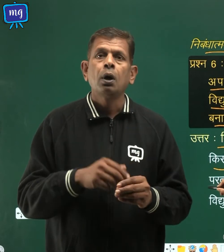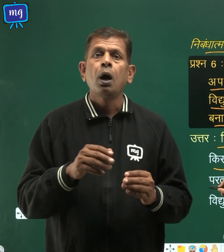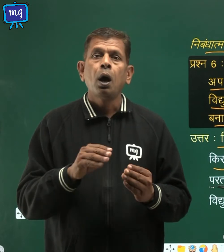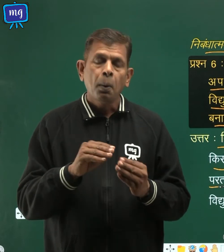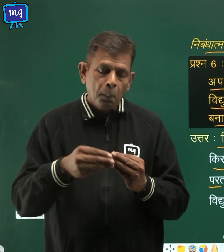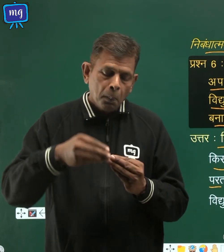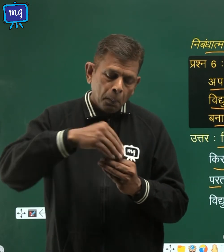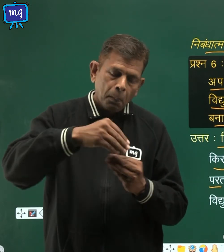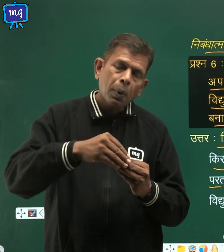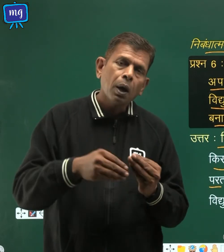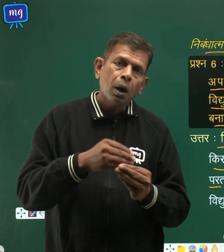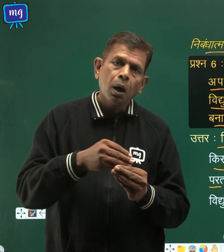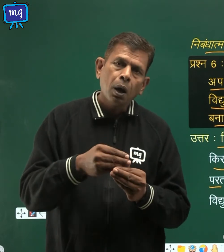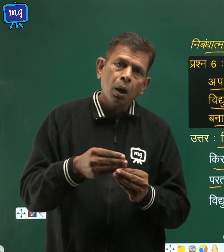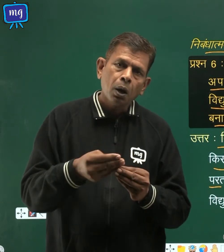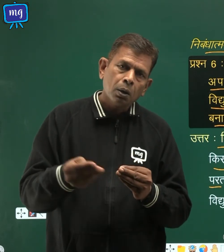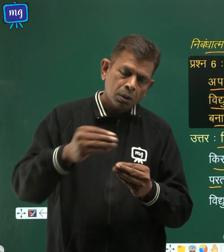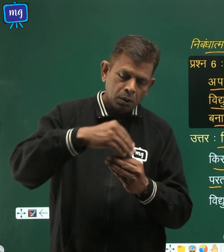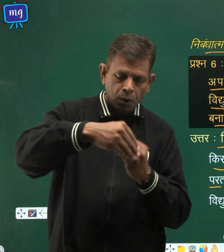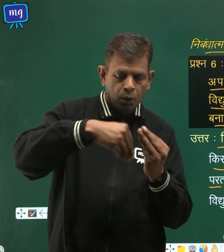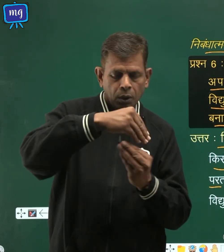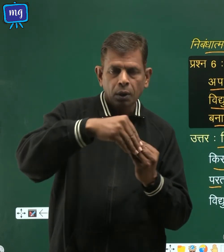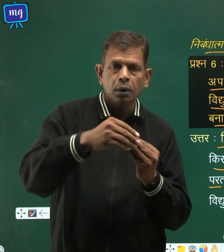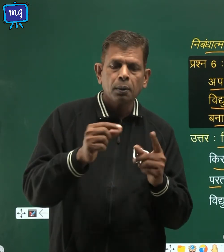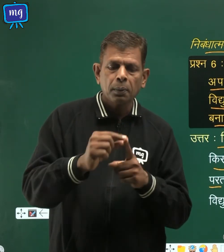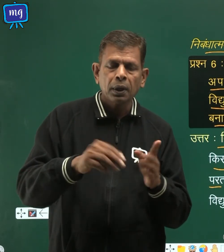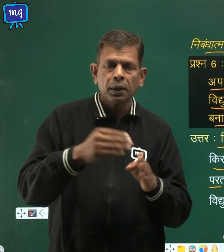परत निक्षेपित करने की प्रक्रिया